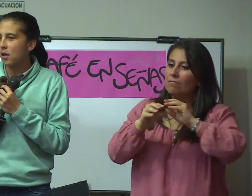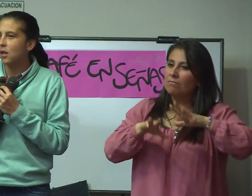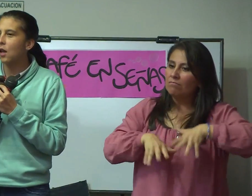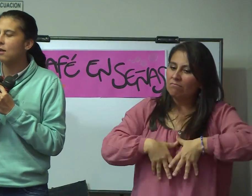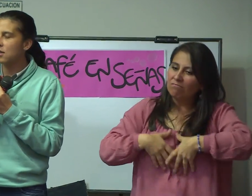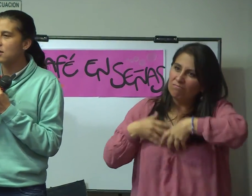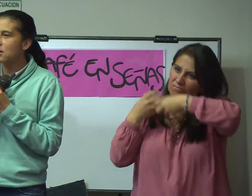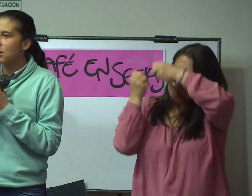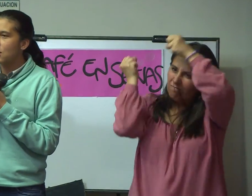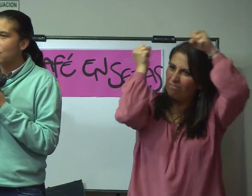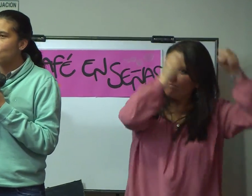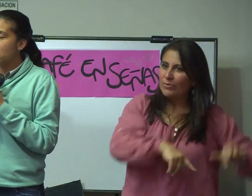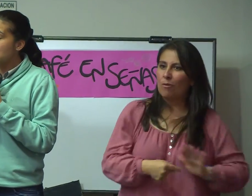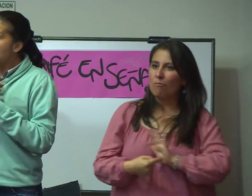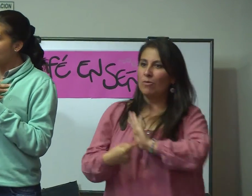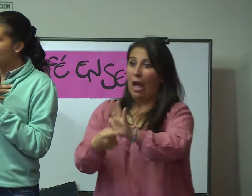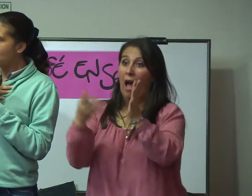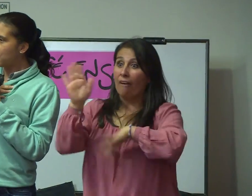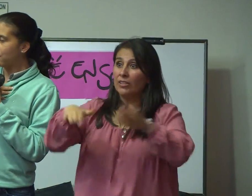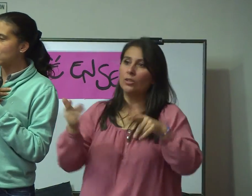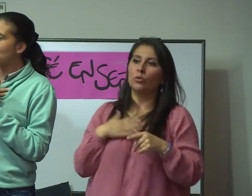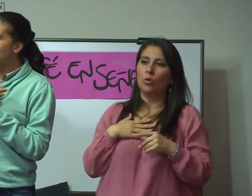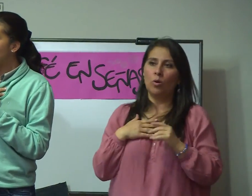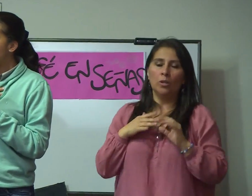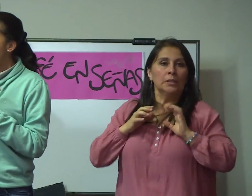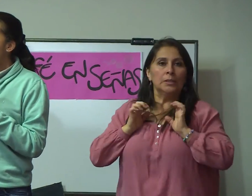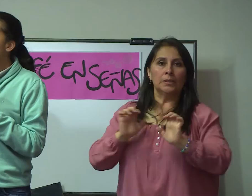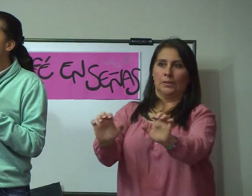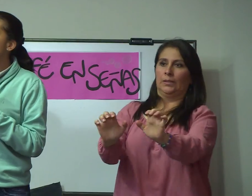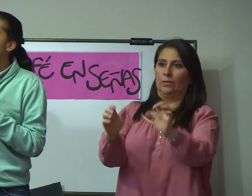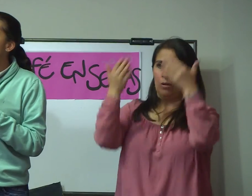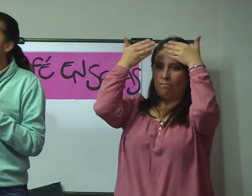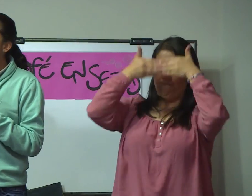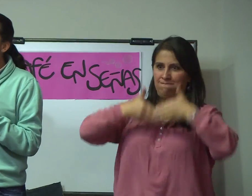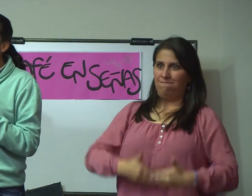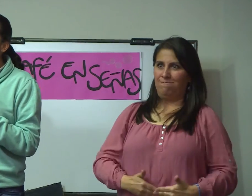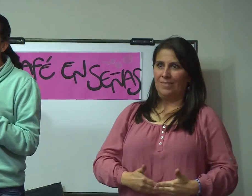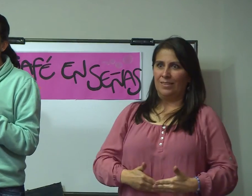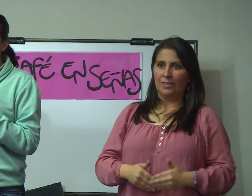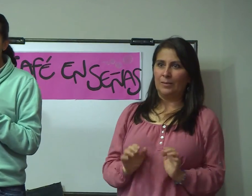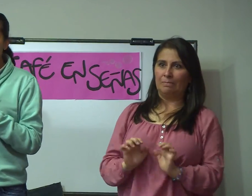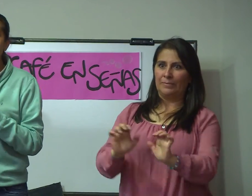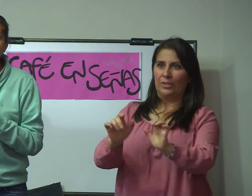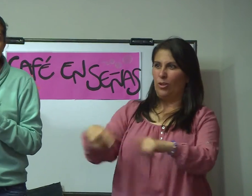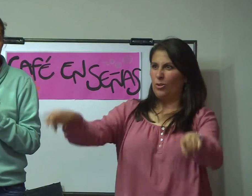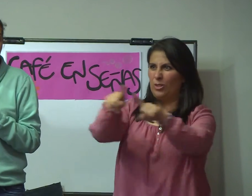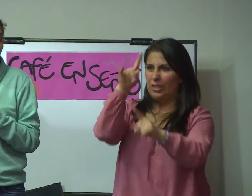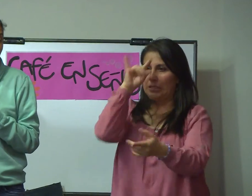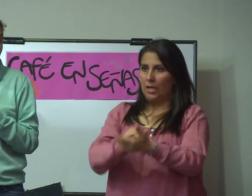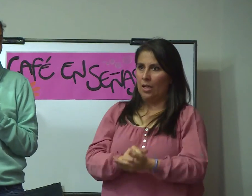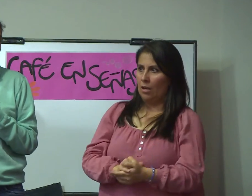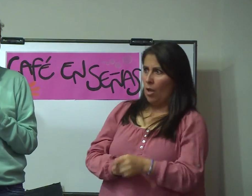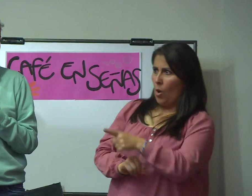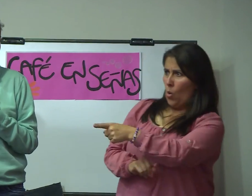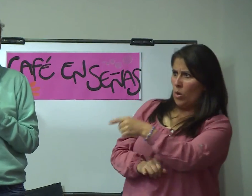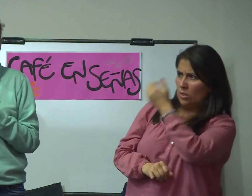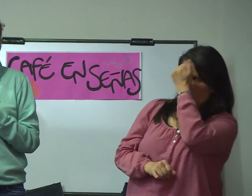que a veces uno se pone como profesor, o que ustedes mismos creen como estudiantes que uno tiene puesta. Y